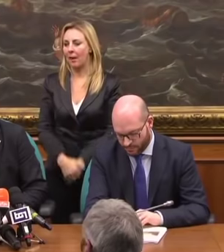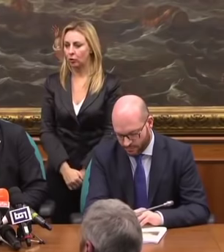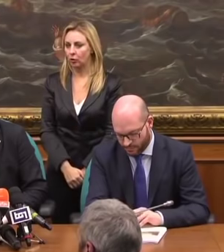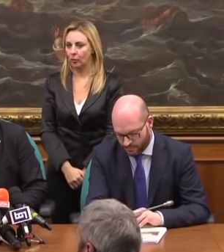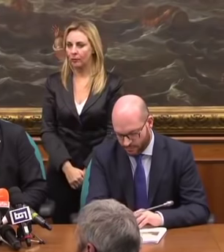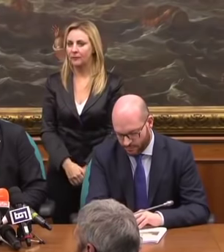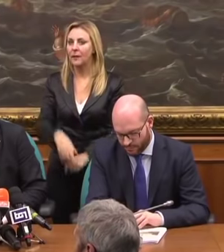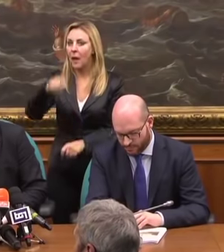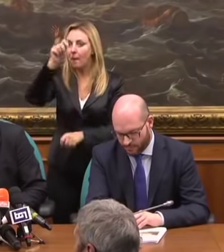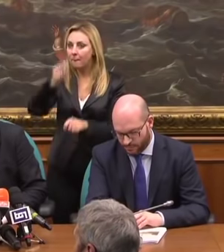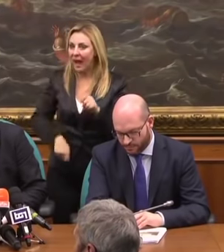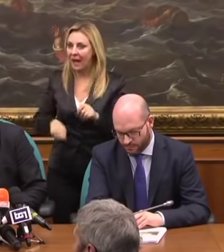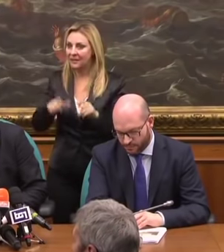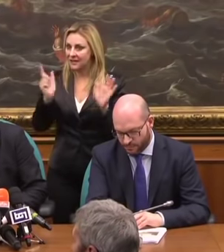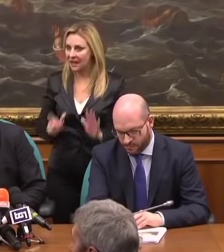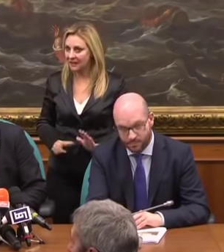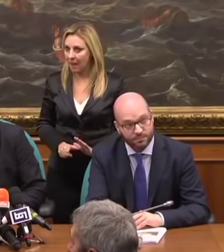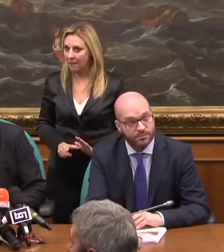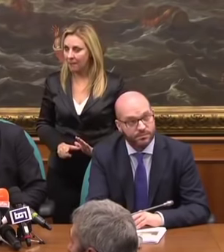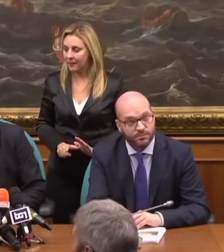L'idea è partire da